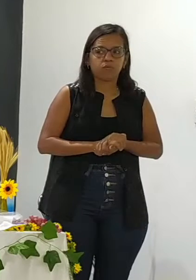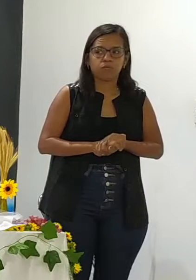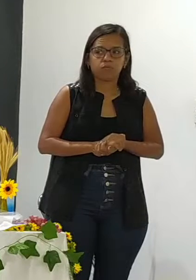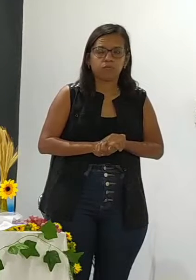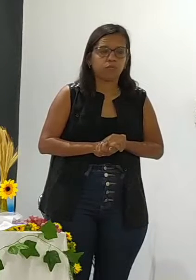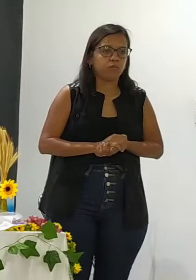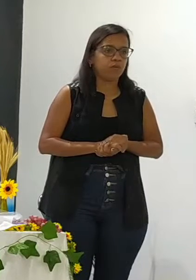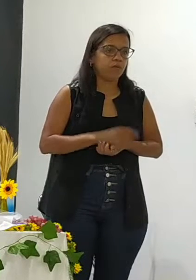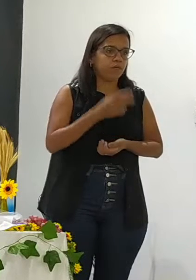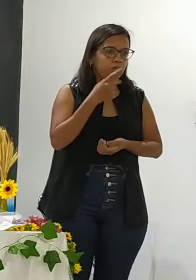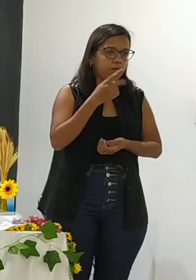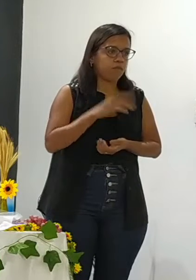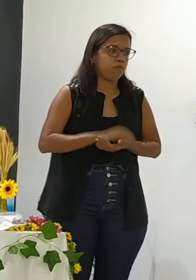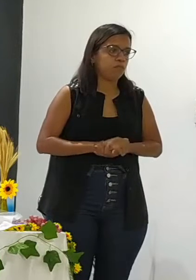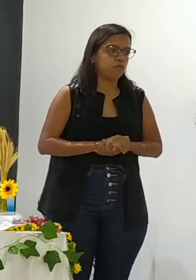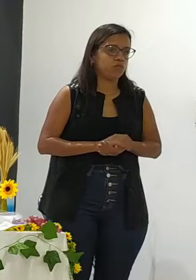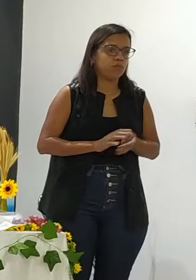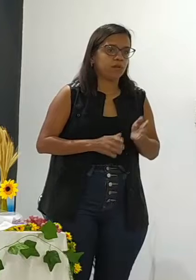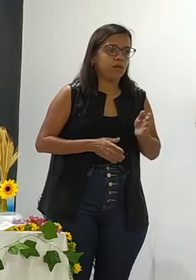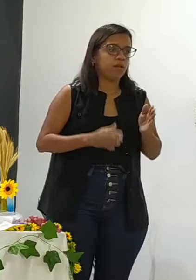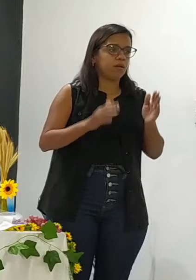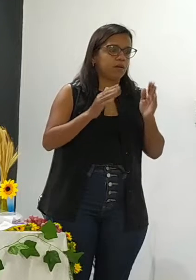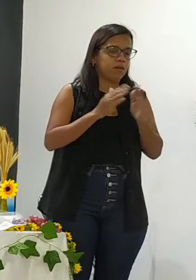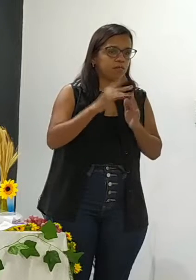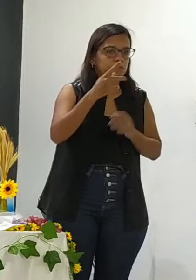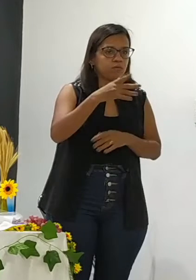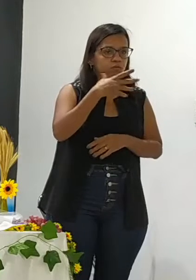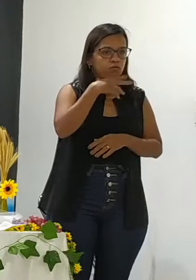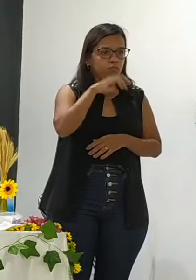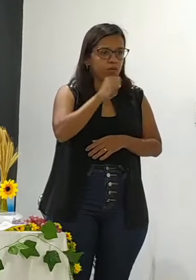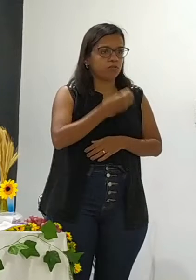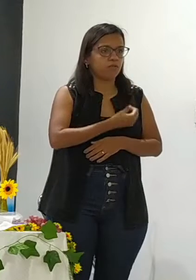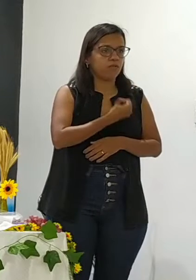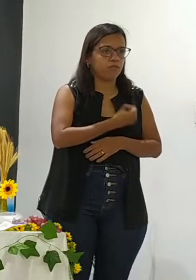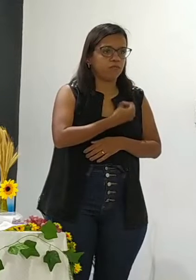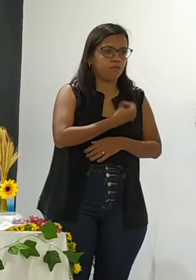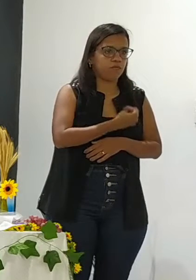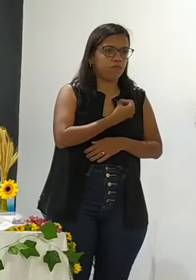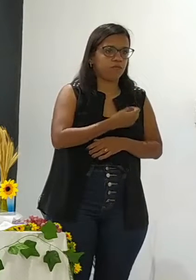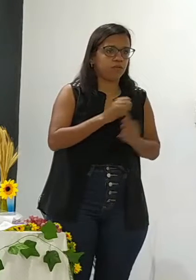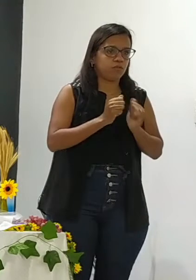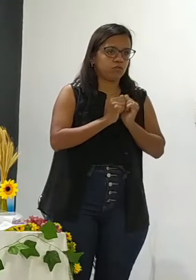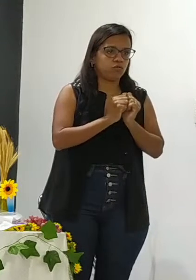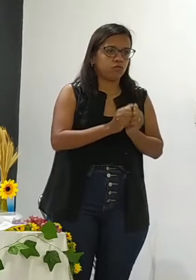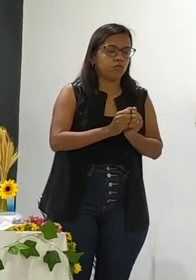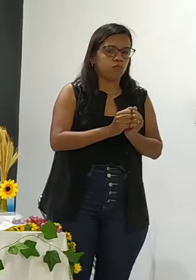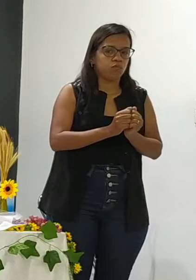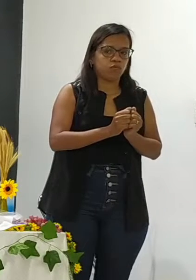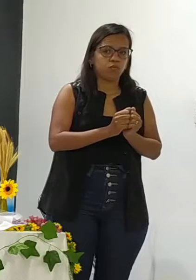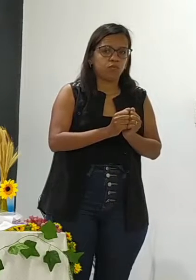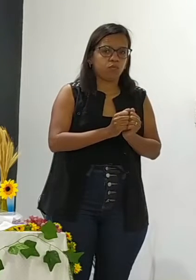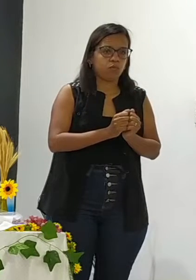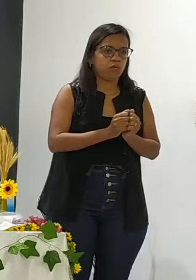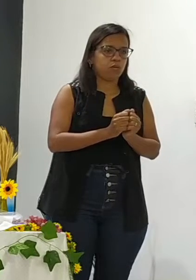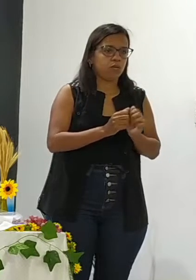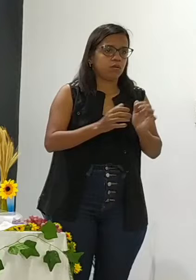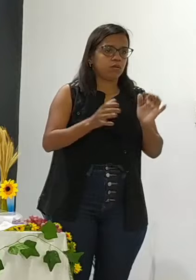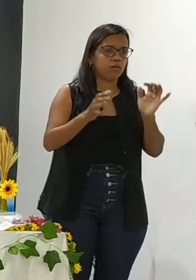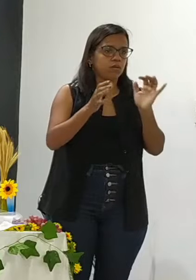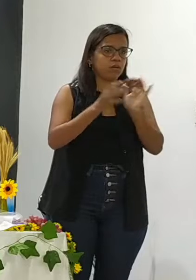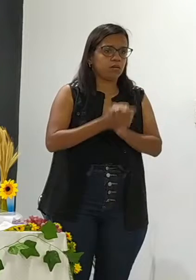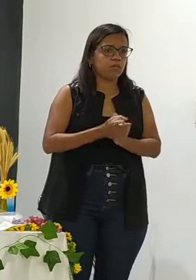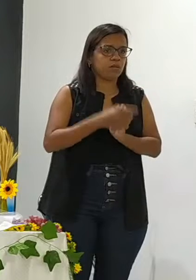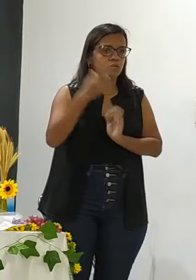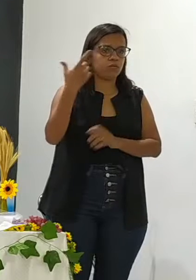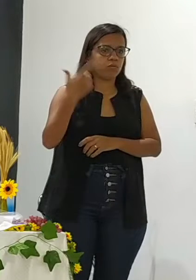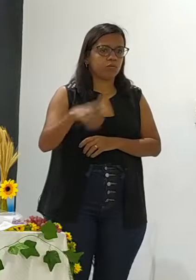para aquelas meninas: olha, volte para a casa dos seus pais, vai viver com eles, você tem que fazer o seguinte, vocês têm que casar